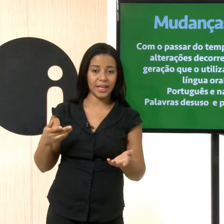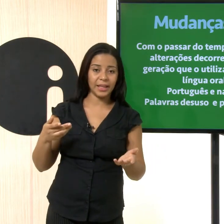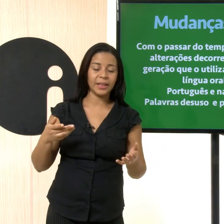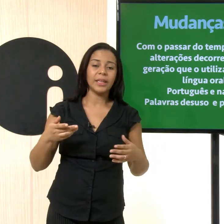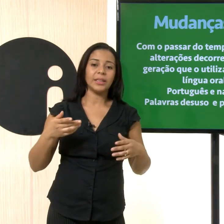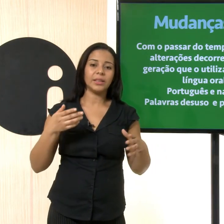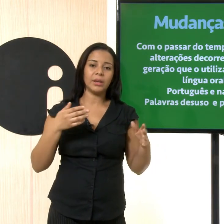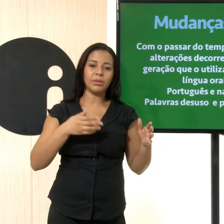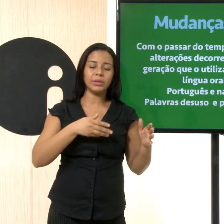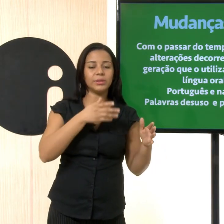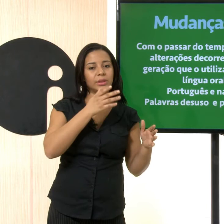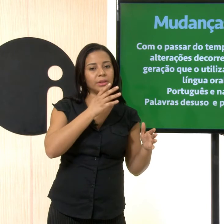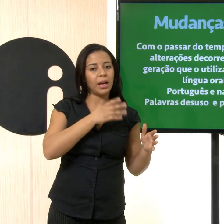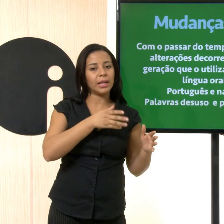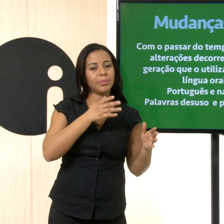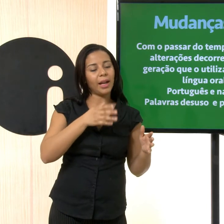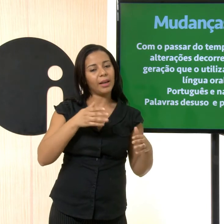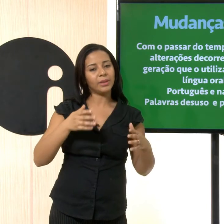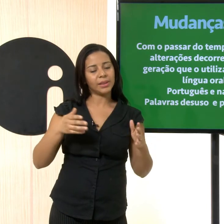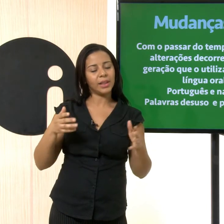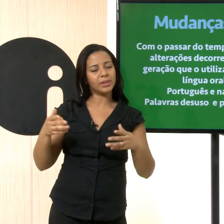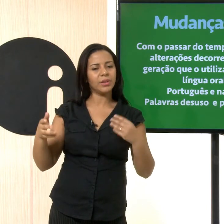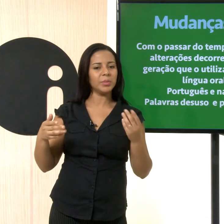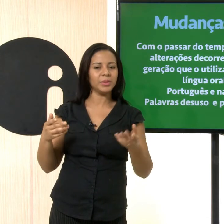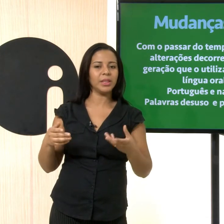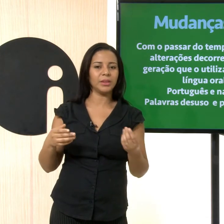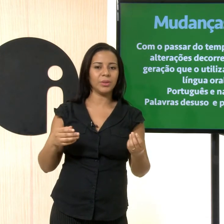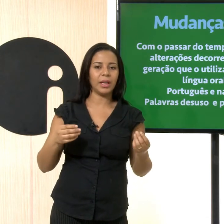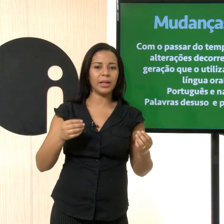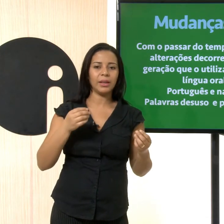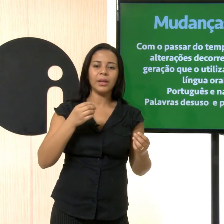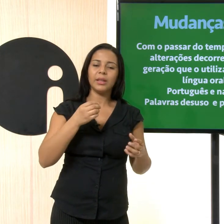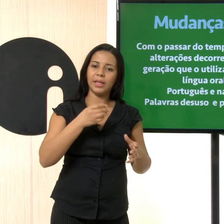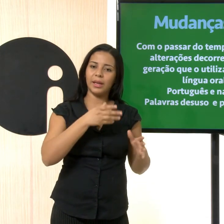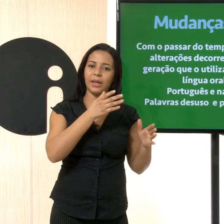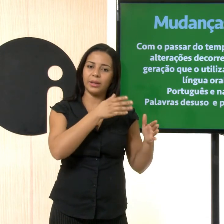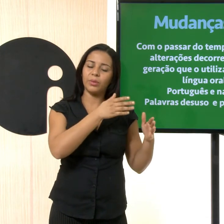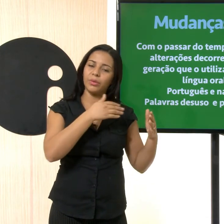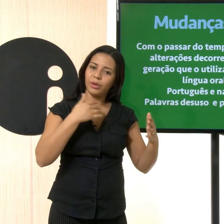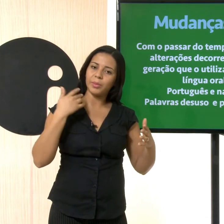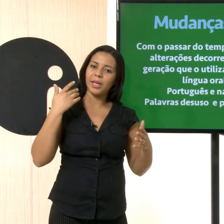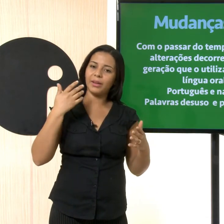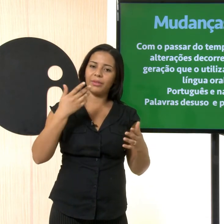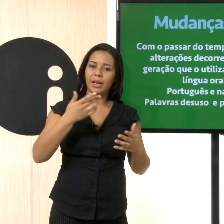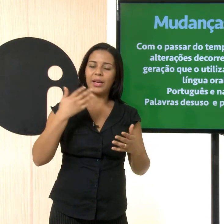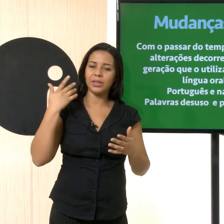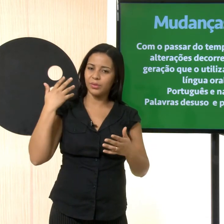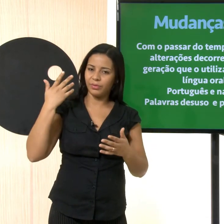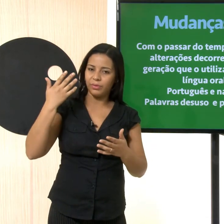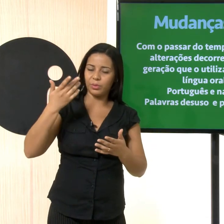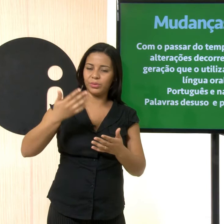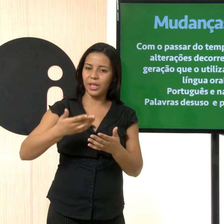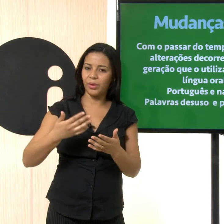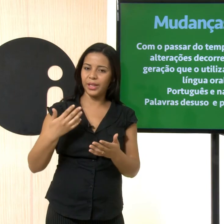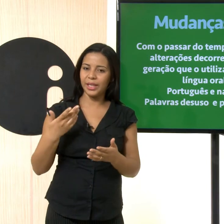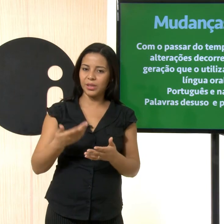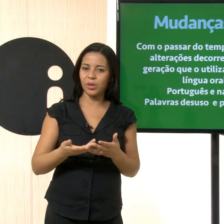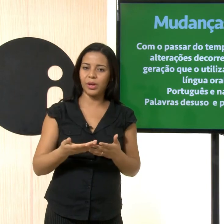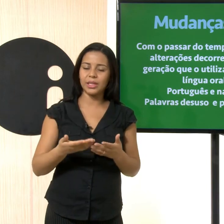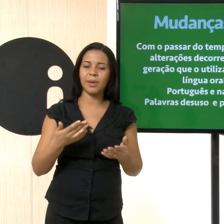você. Então, as palavras elas vão mudando. Conforme no decorrer da história, as